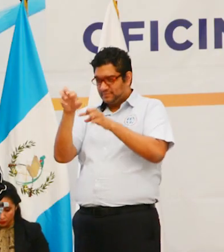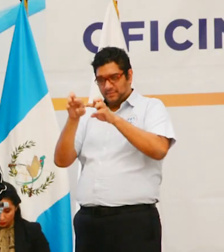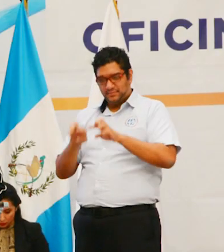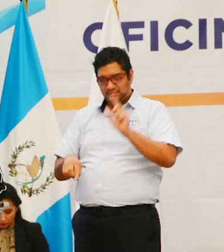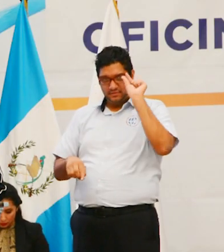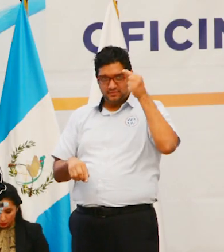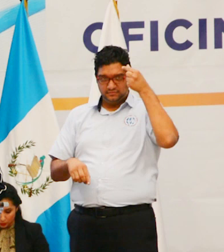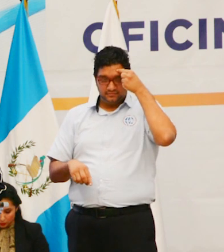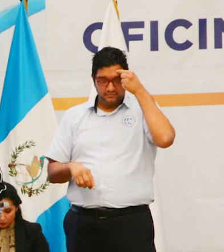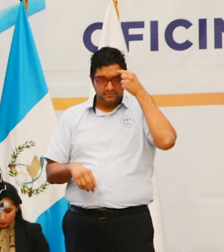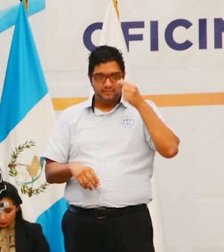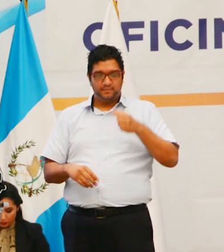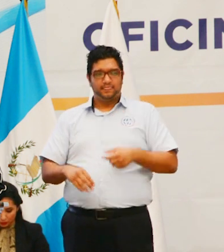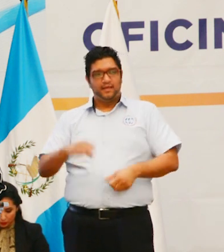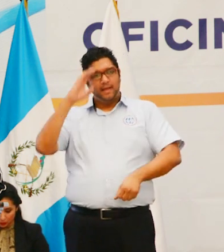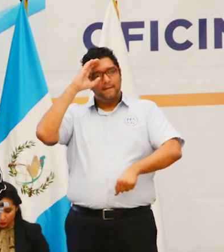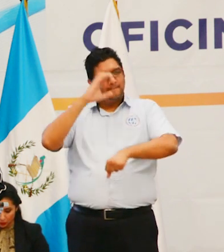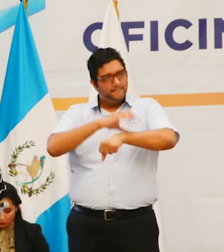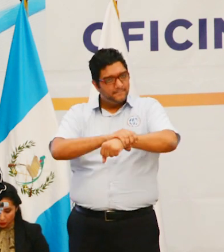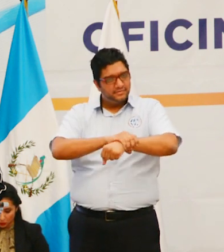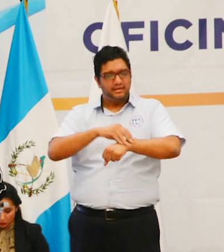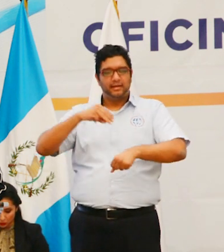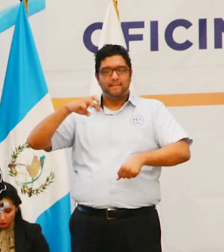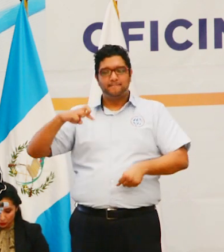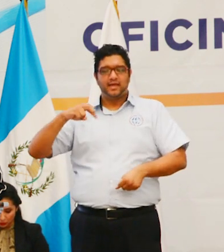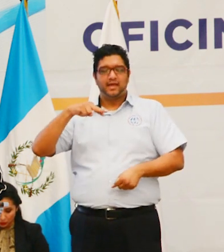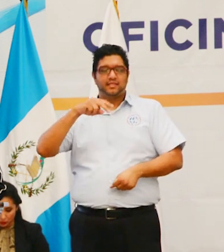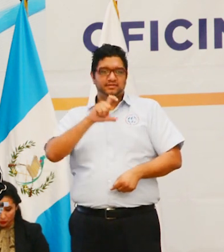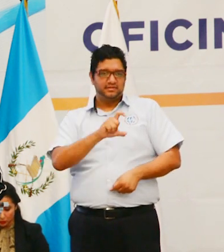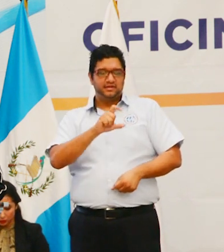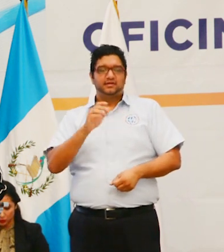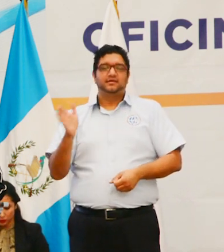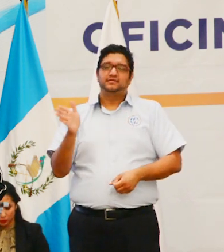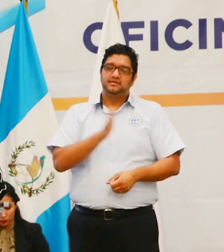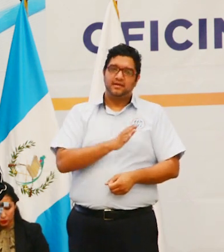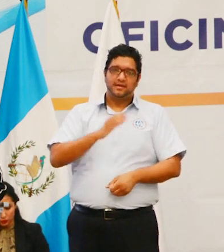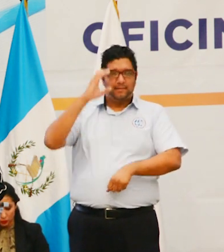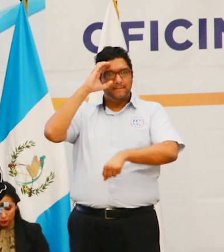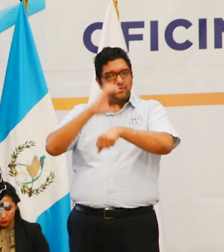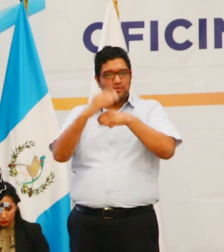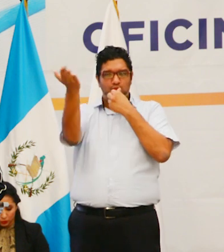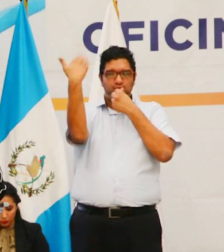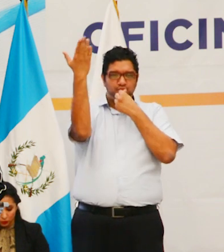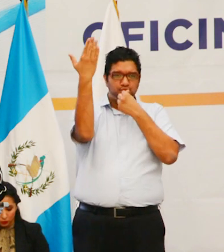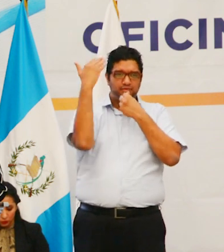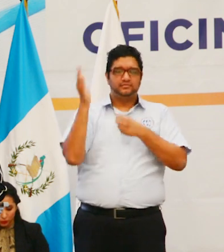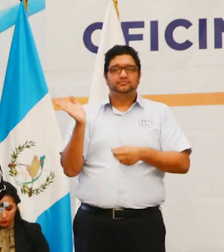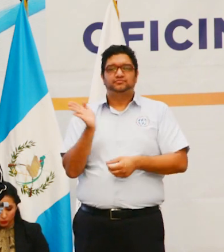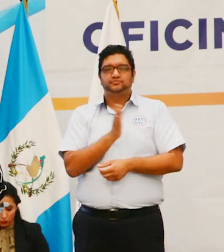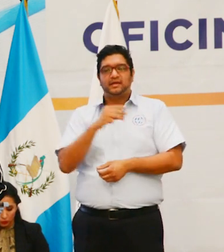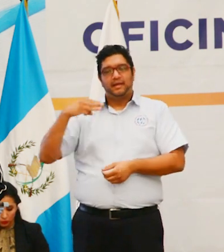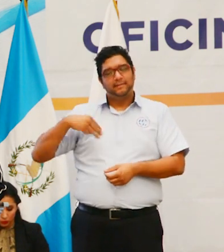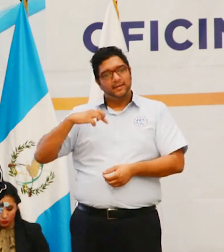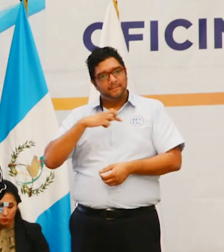en la Policía Nacional Civil, en la Policía Municipal de Tránsito, También acá en el Ministerio Público hemos tenido